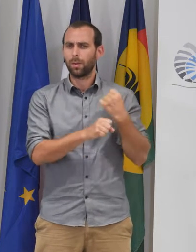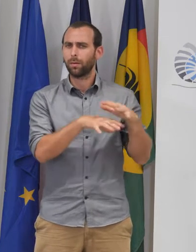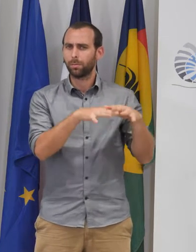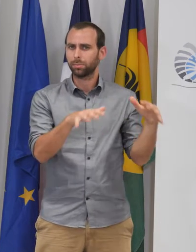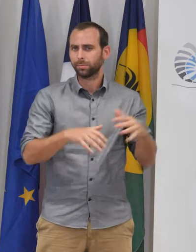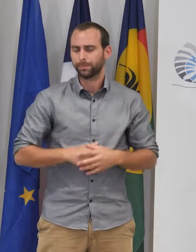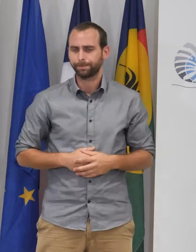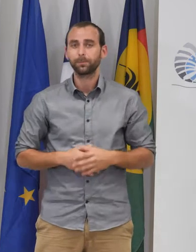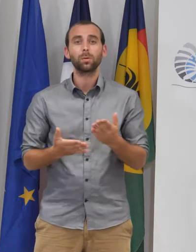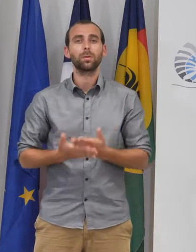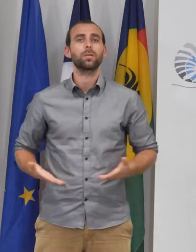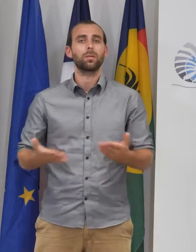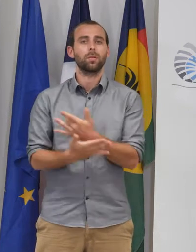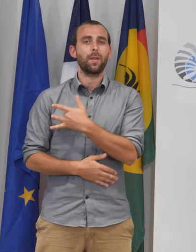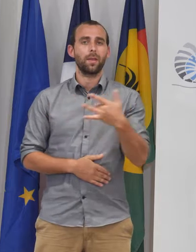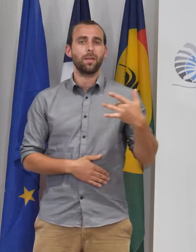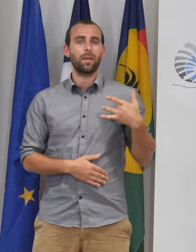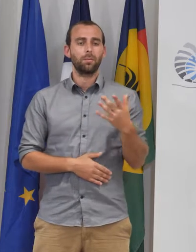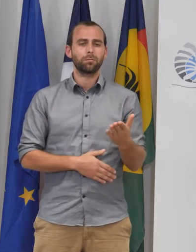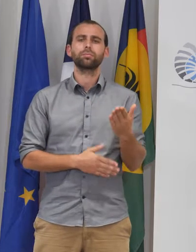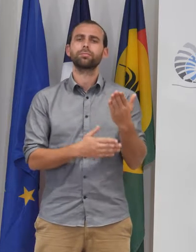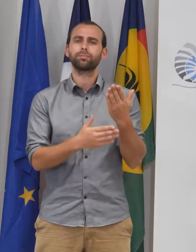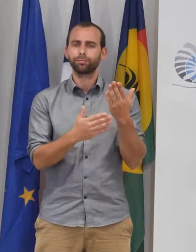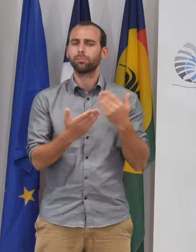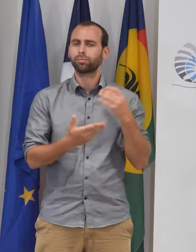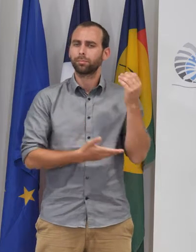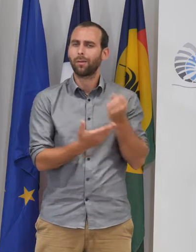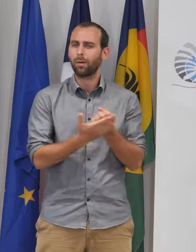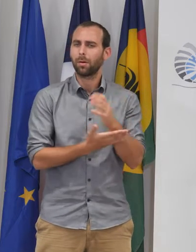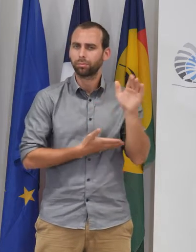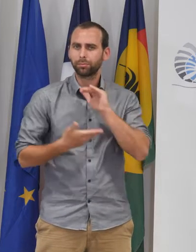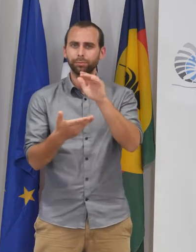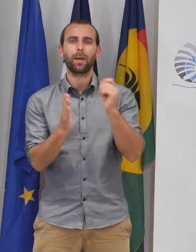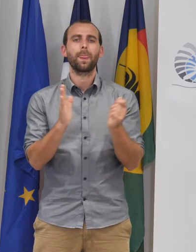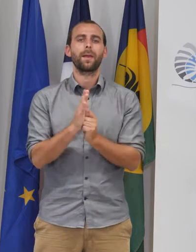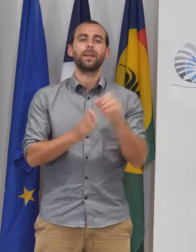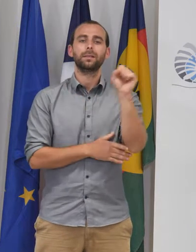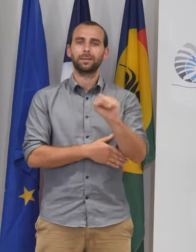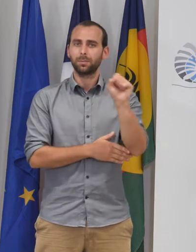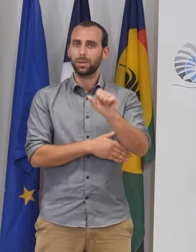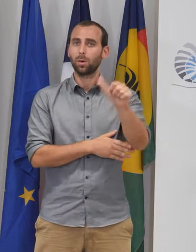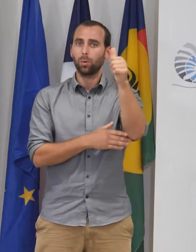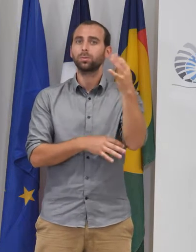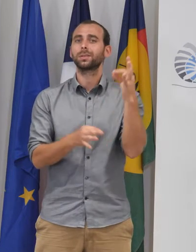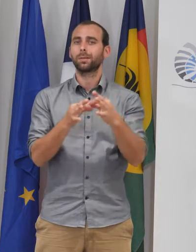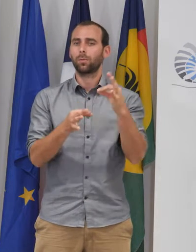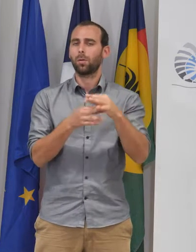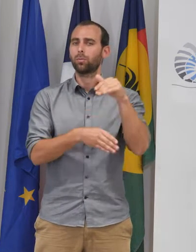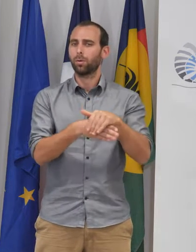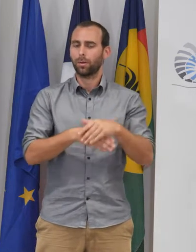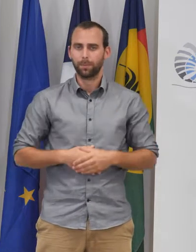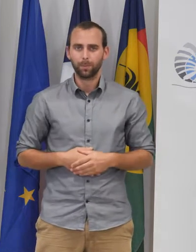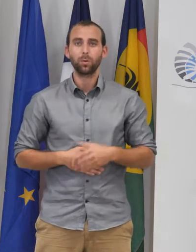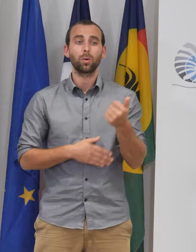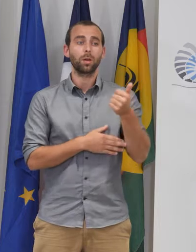situation sanitaire qui est arrêtée au samedi 11 septembre au soir. Donc au cours de la journée d'hier,